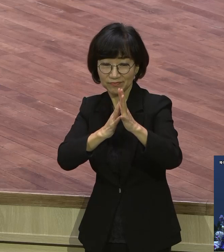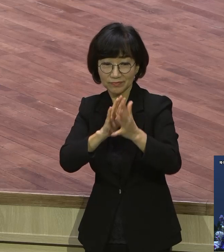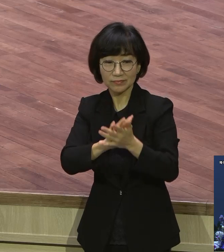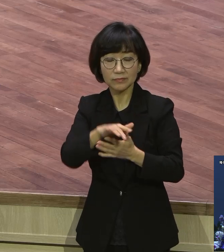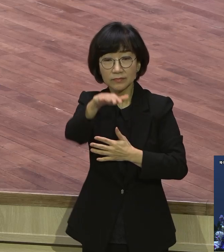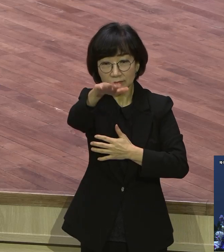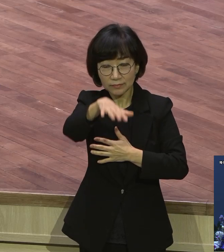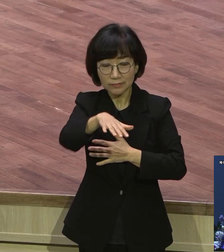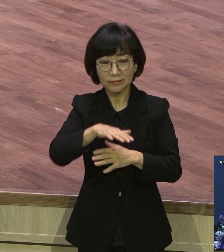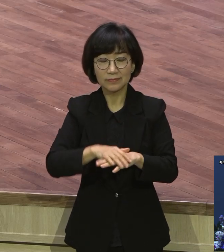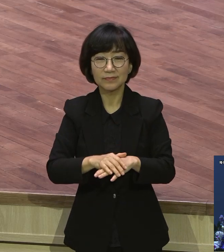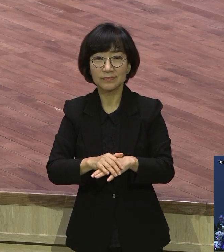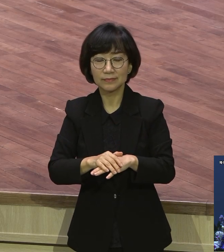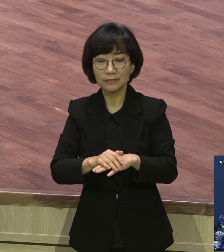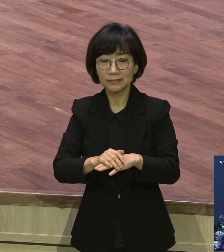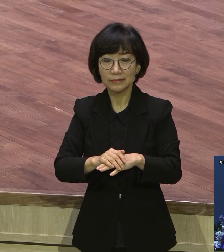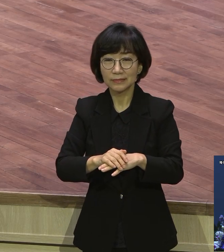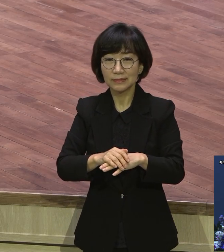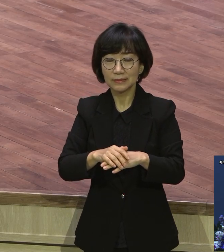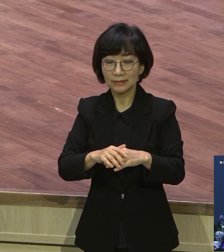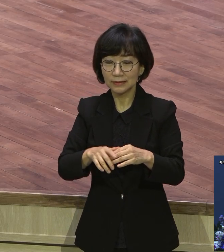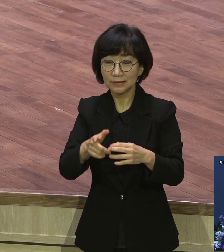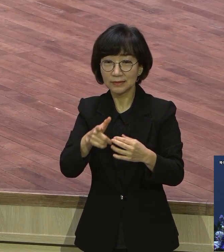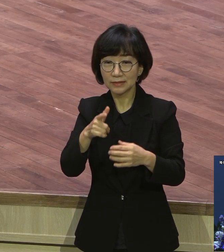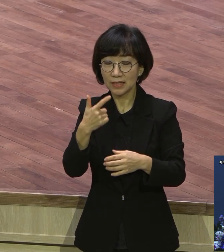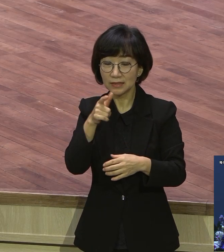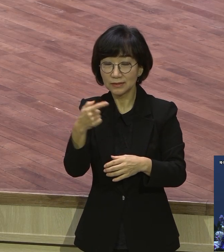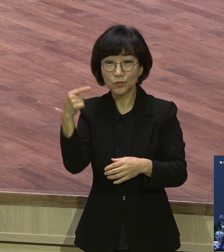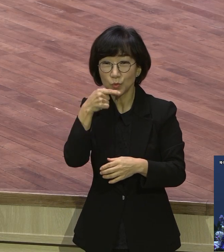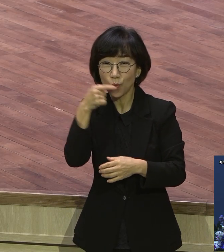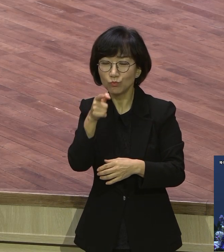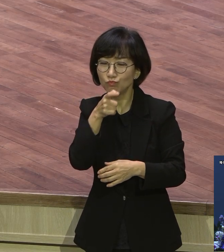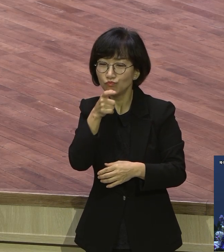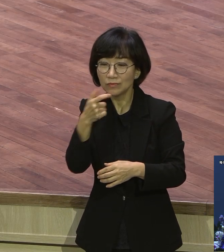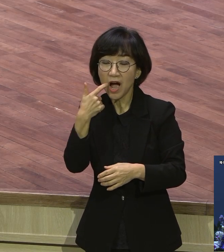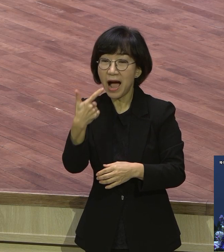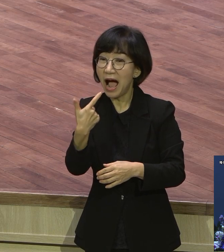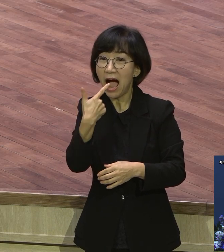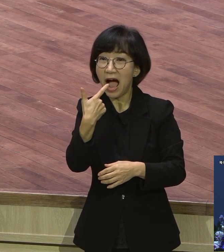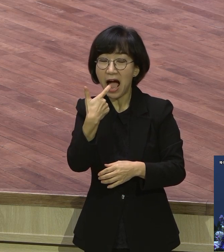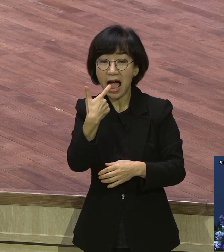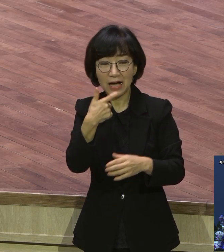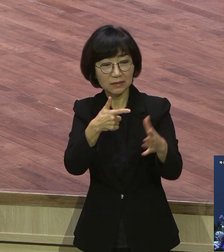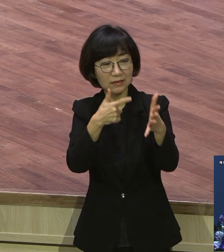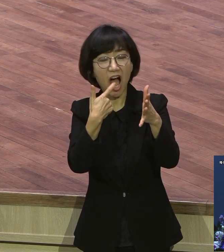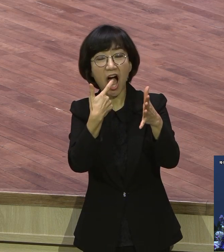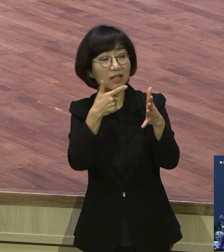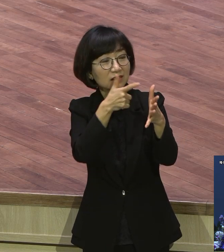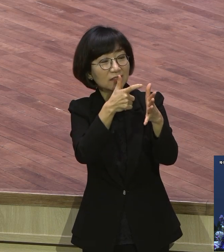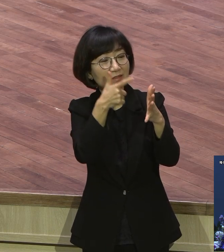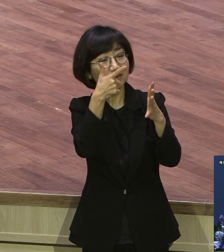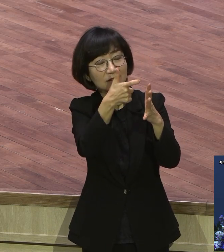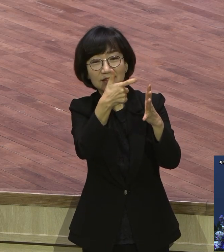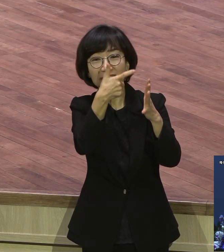입구에서 분무기를 가지고 입에다가 그렇게 다 소금물을 뿌렸는데